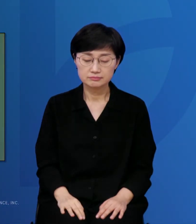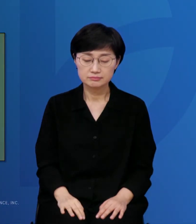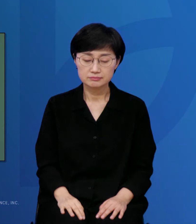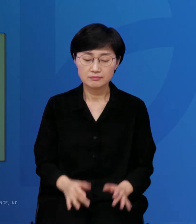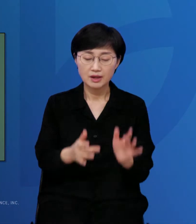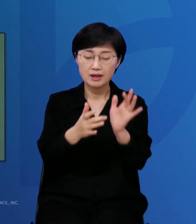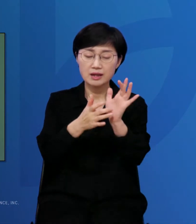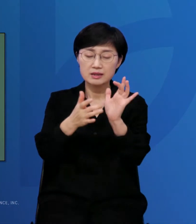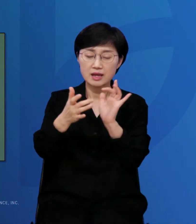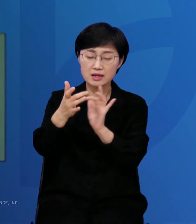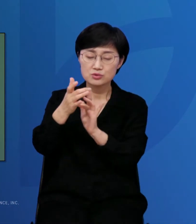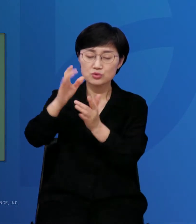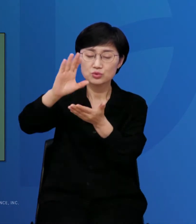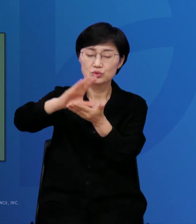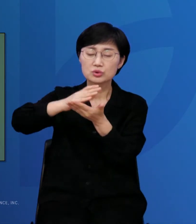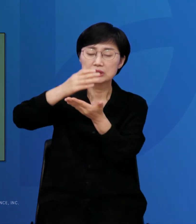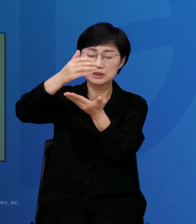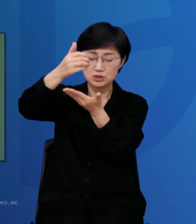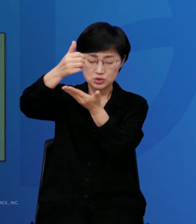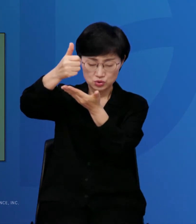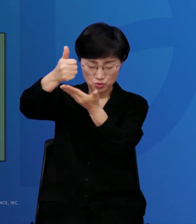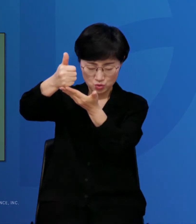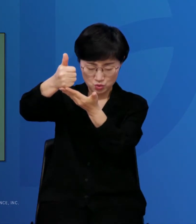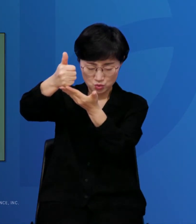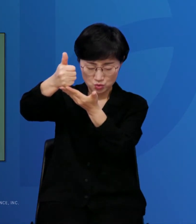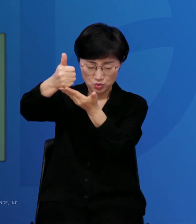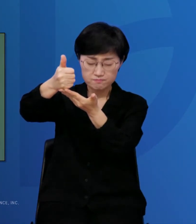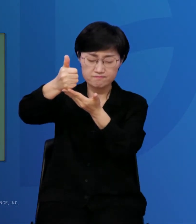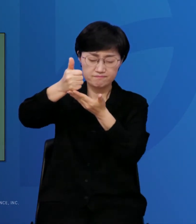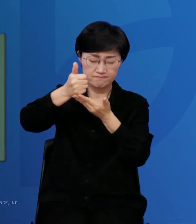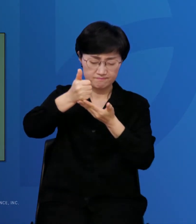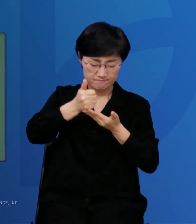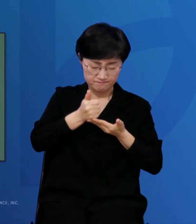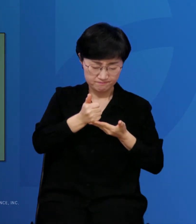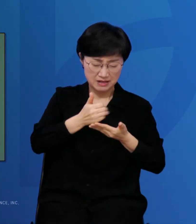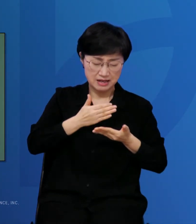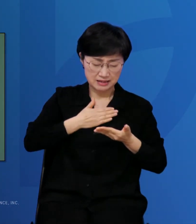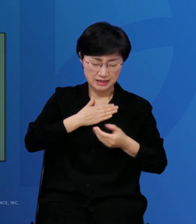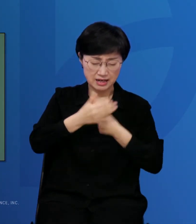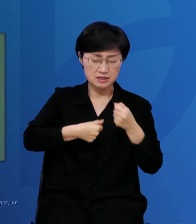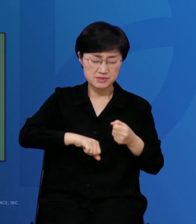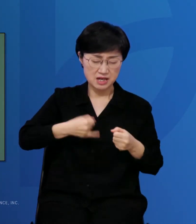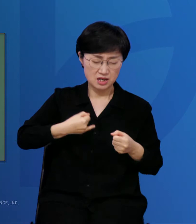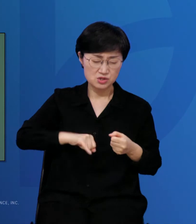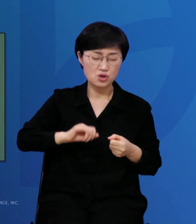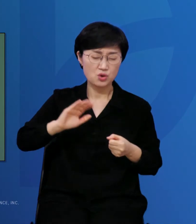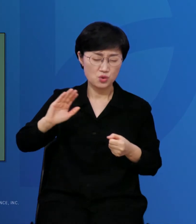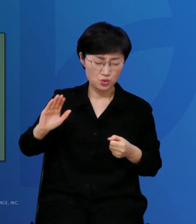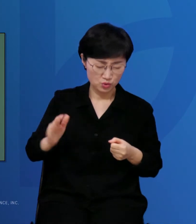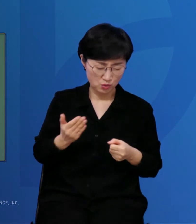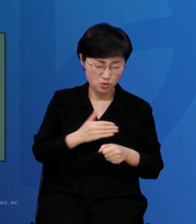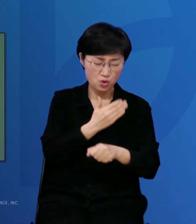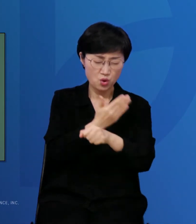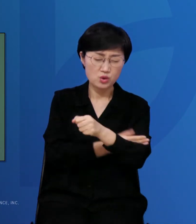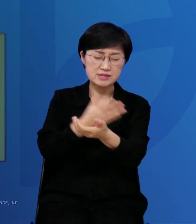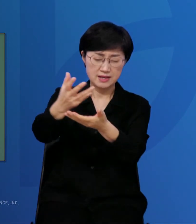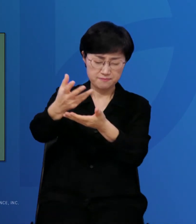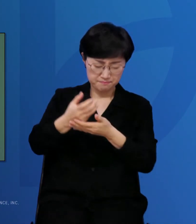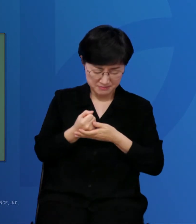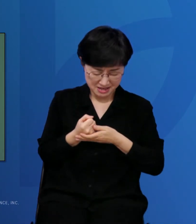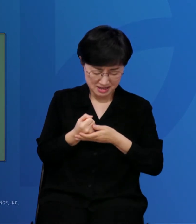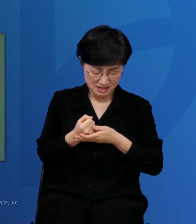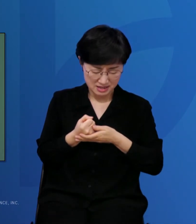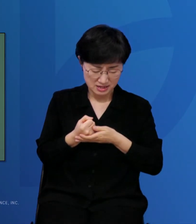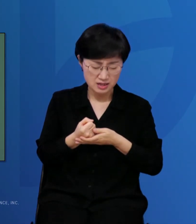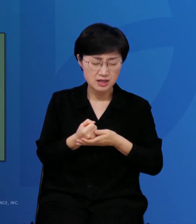예수 그리스도께서 주신 신분과 권세로 먼저 강한 자를 꺾고 새해를 시작하게 하시니 감사를 드립니다.